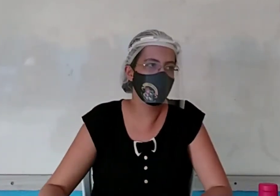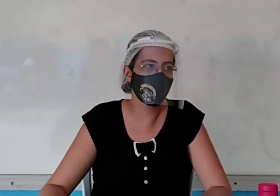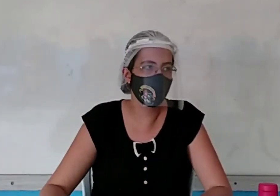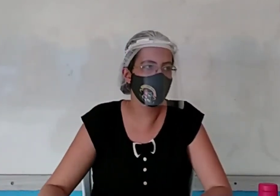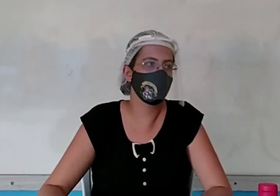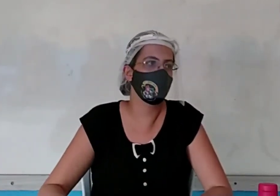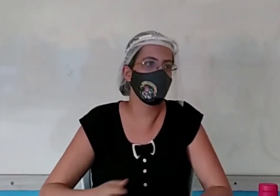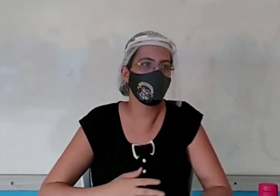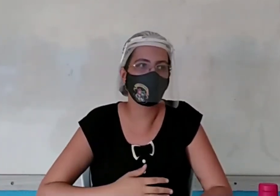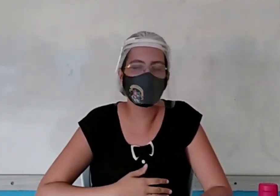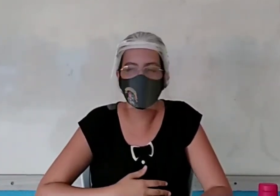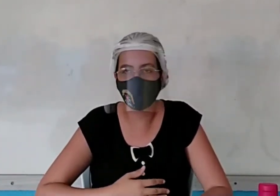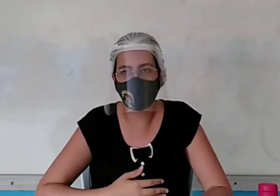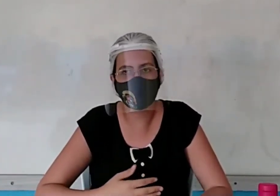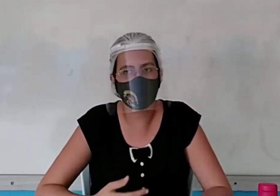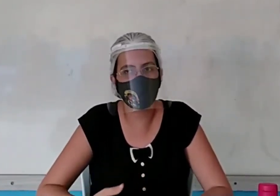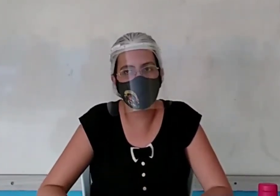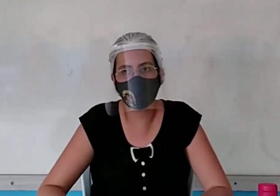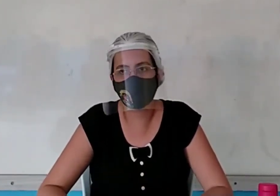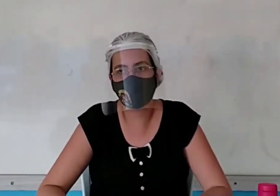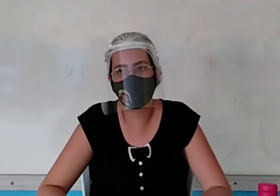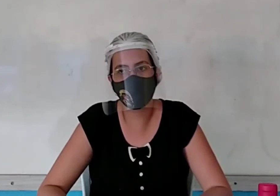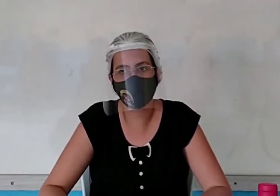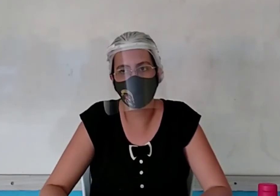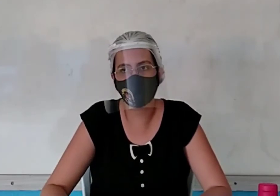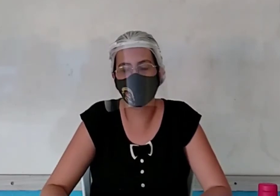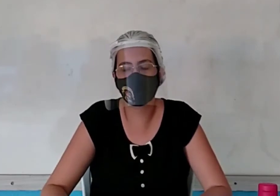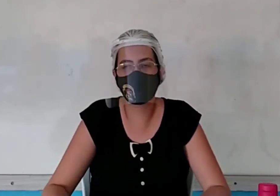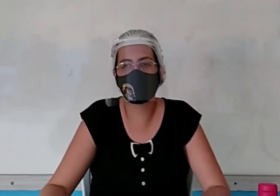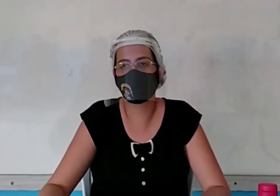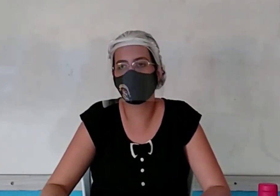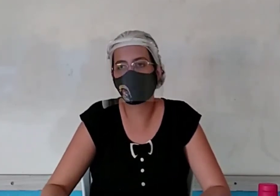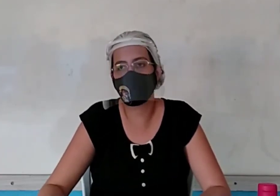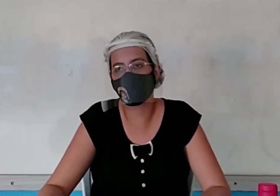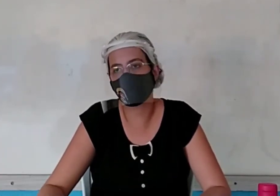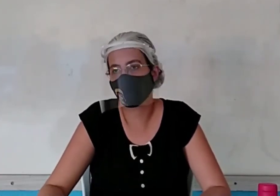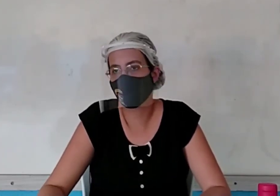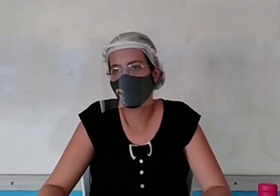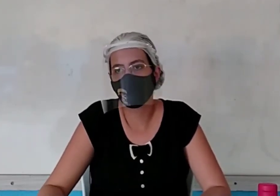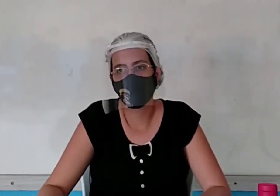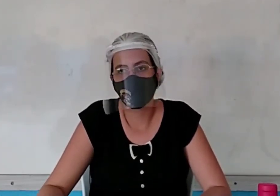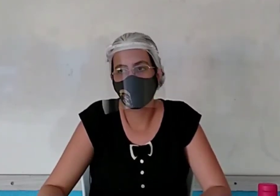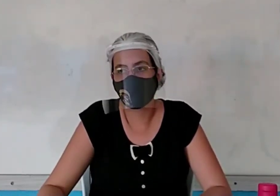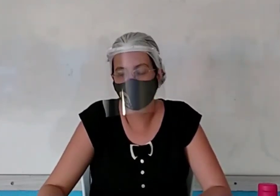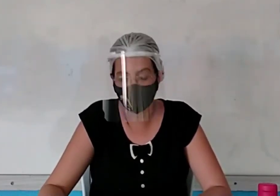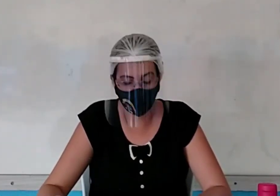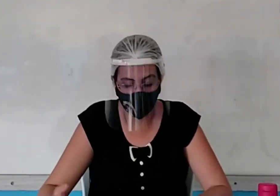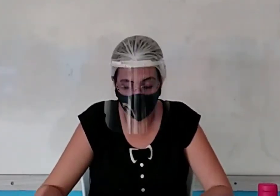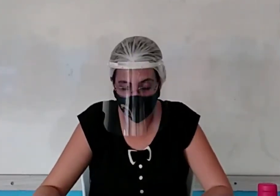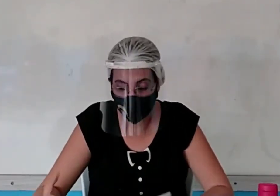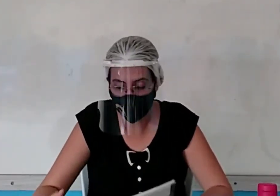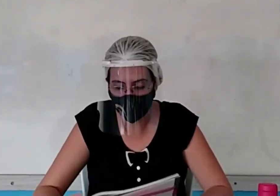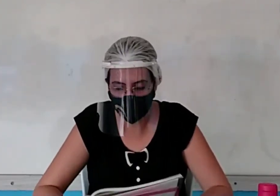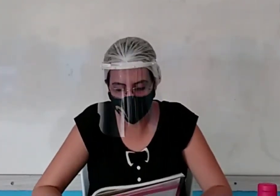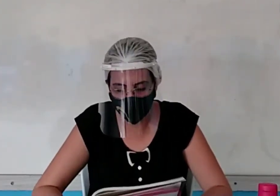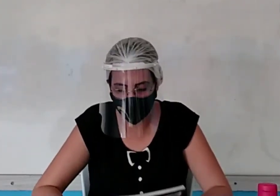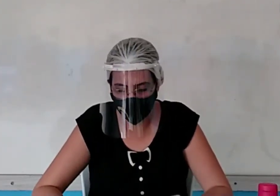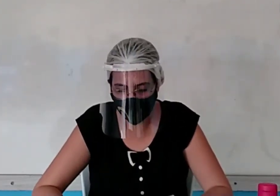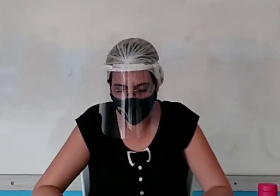em dia, grande parte das pessoas usa motocicleta, usa moto. Então, até por esse motivo, essa